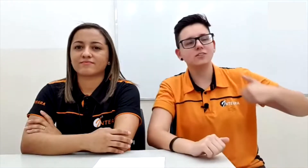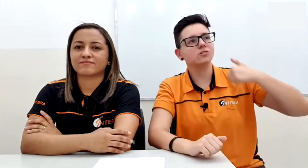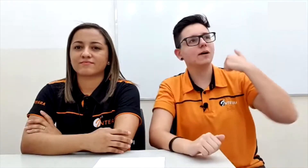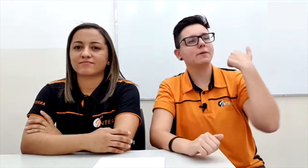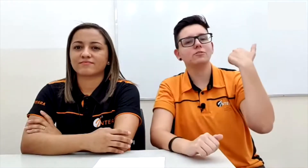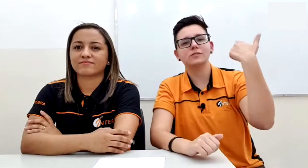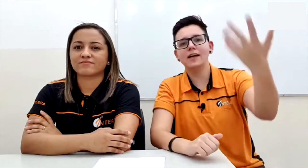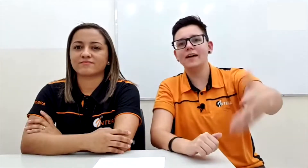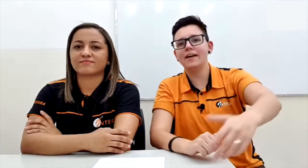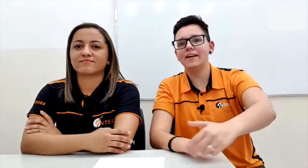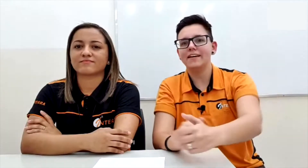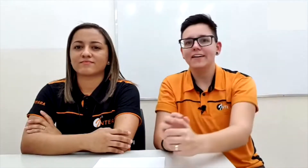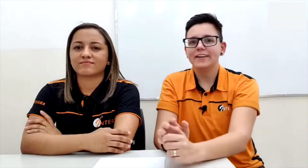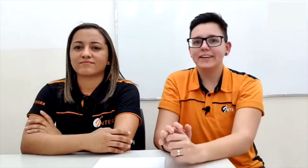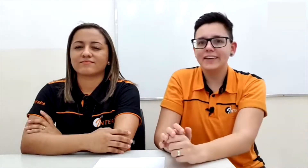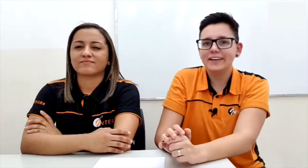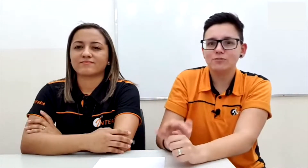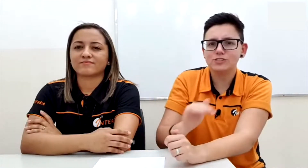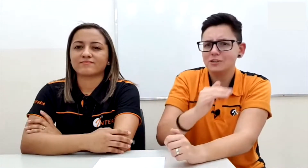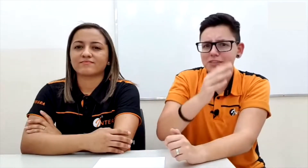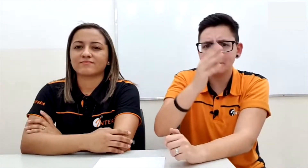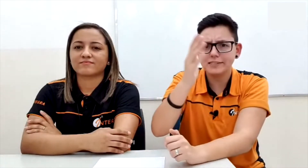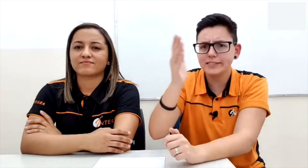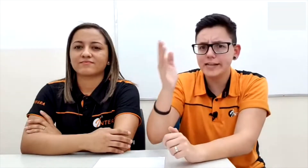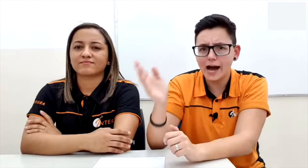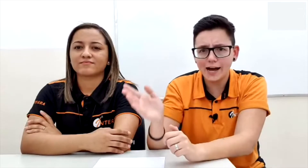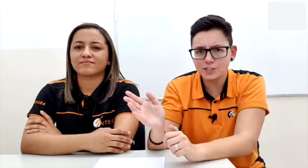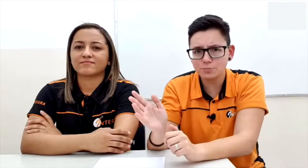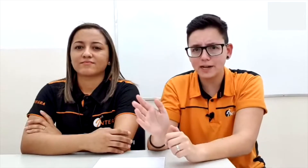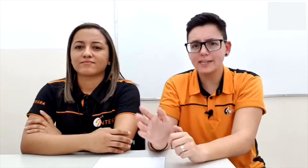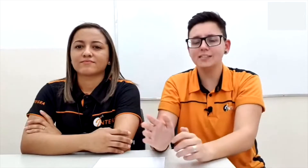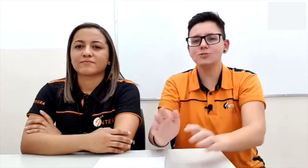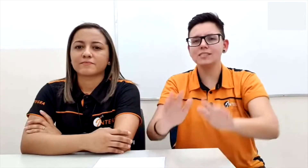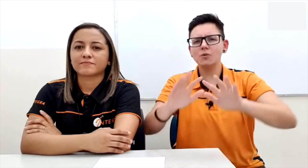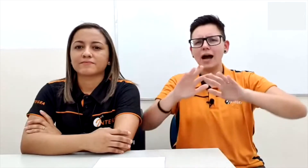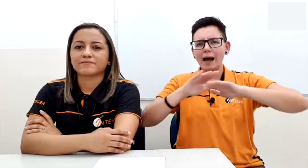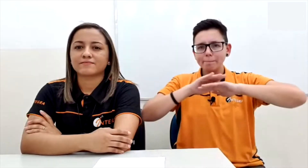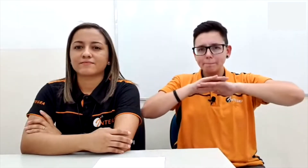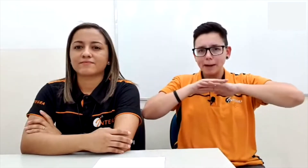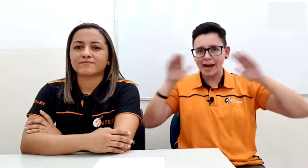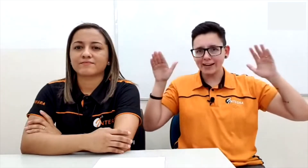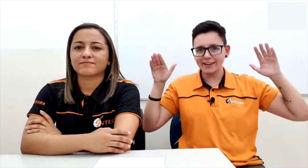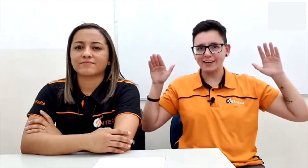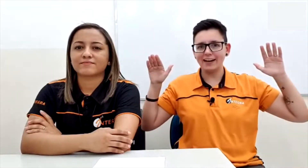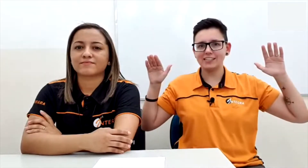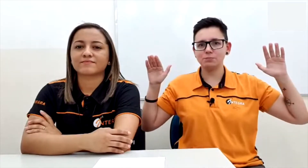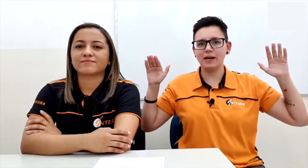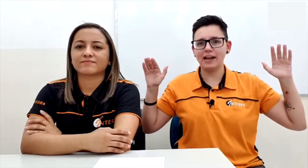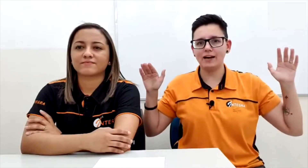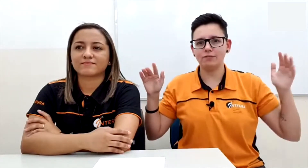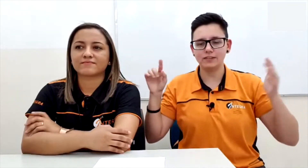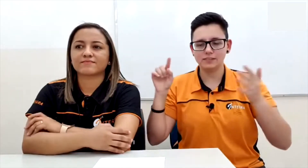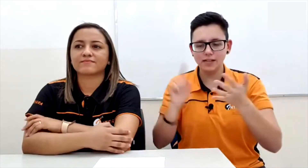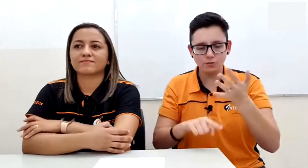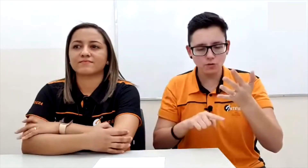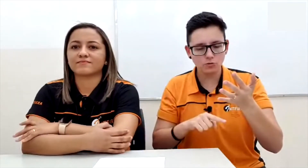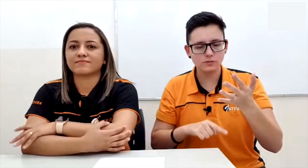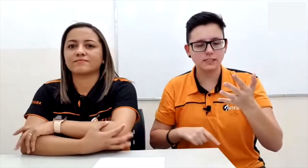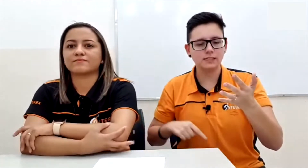não é para você, que você não tem mais idade para isso. Então, apaga as palavras não vou